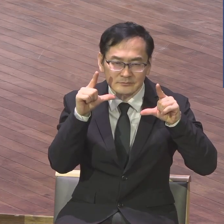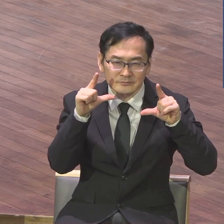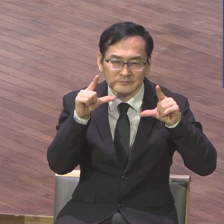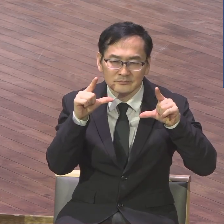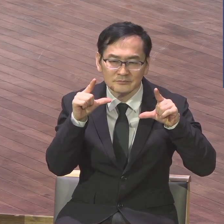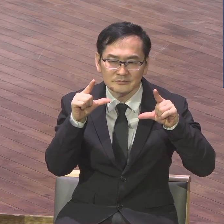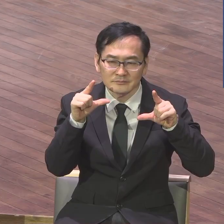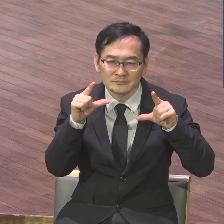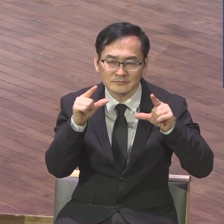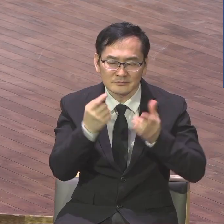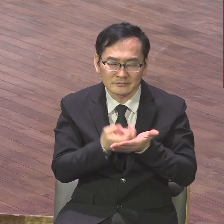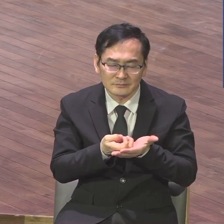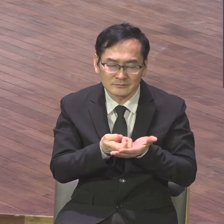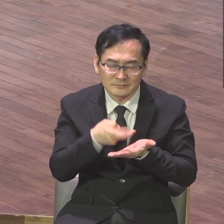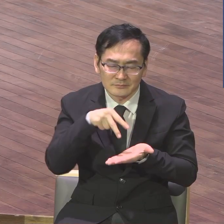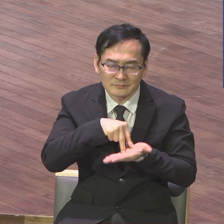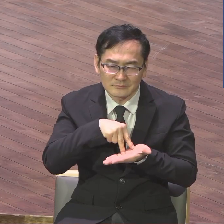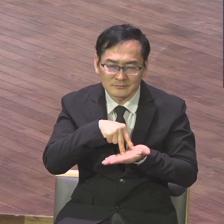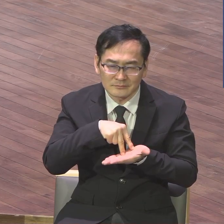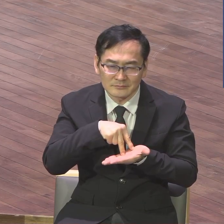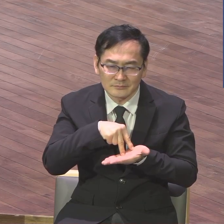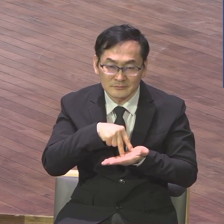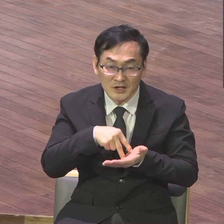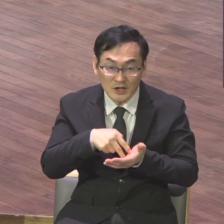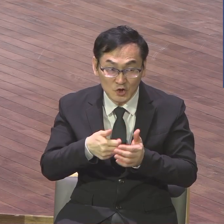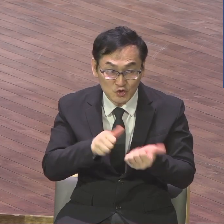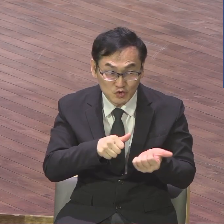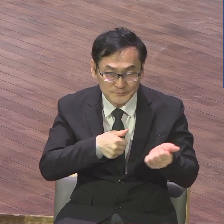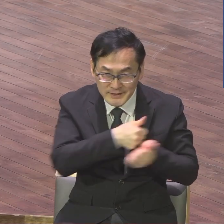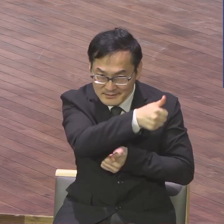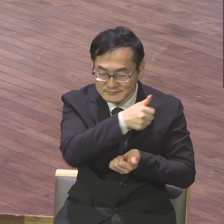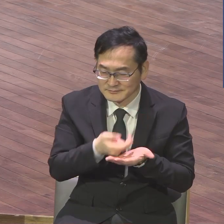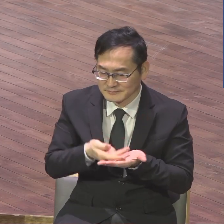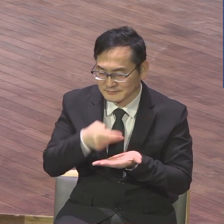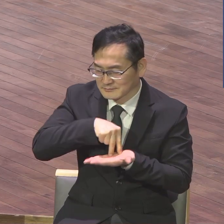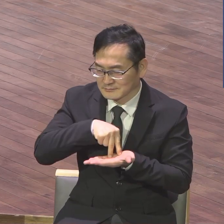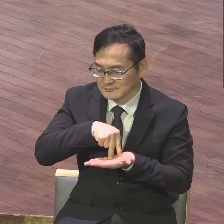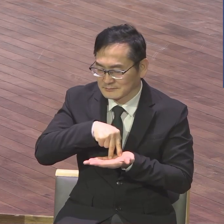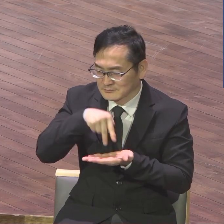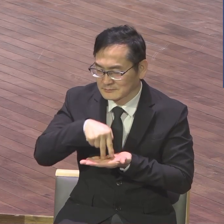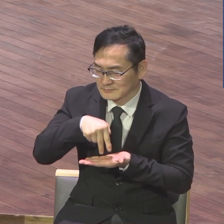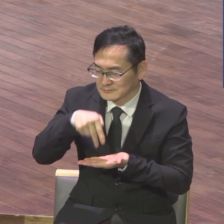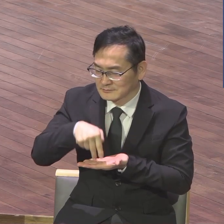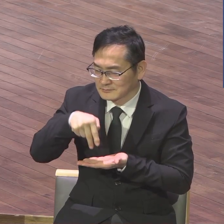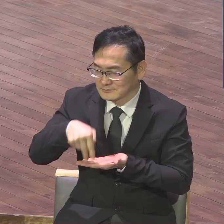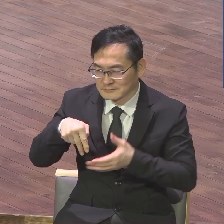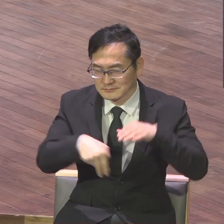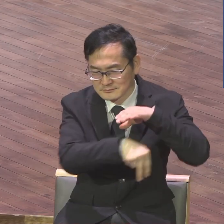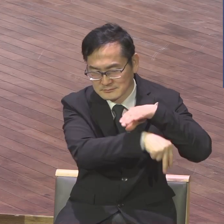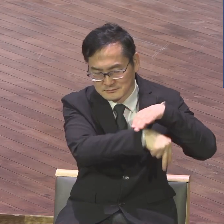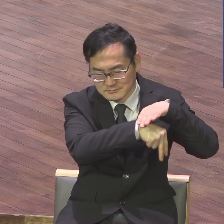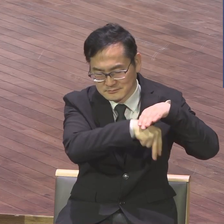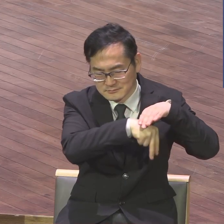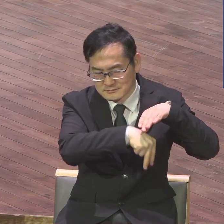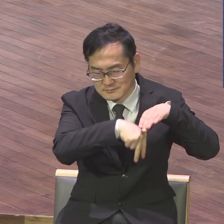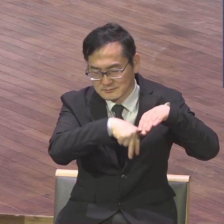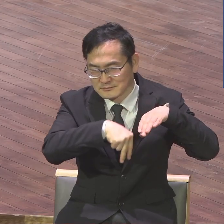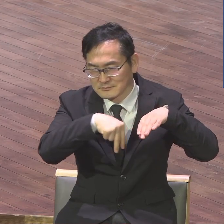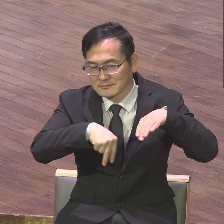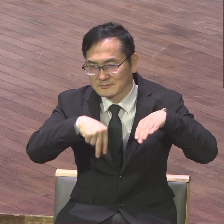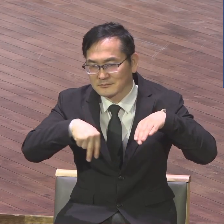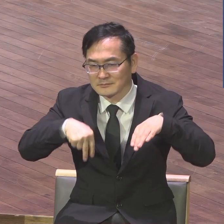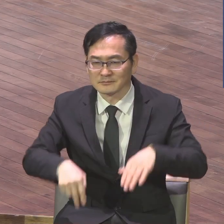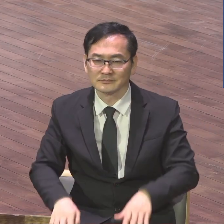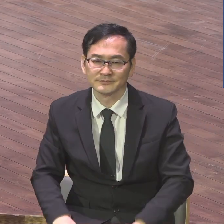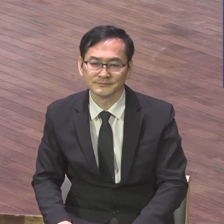꼼짝 못하고 죽음의 자리에 꼼짝 못하고 놀라운 예수님의 권세가 나타났습니다.